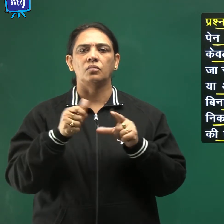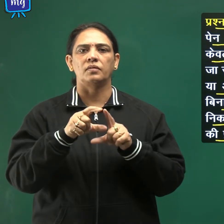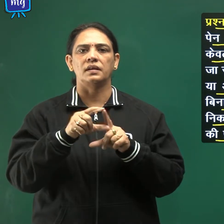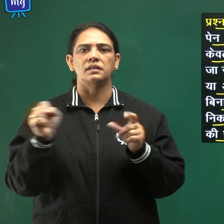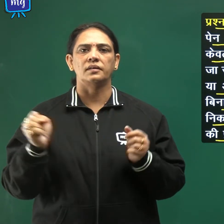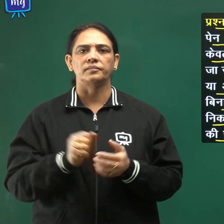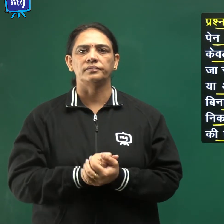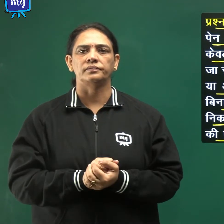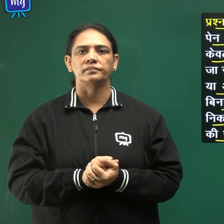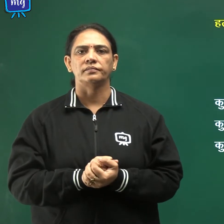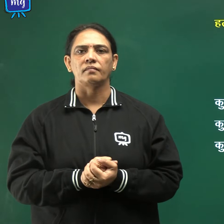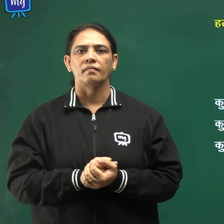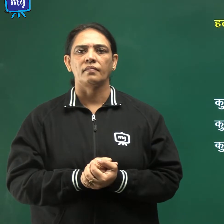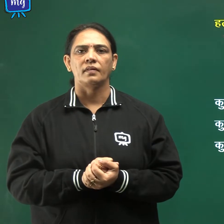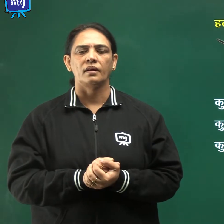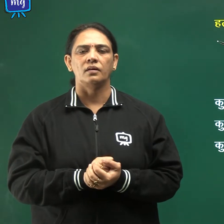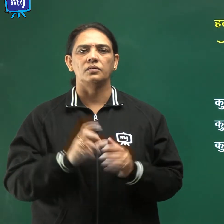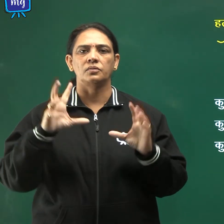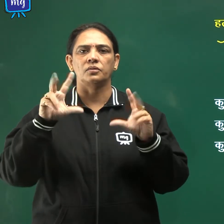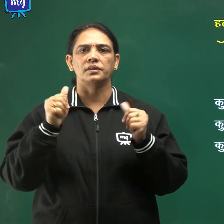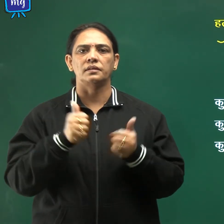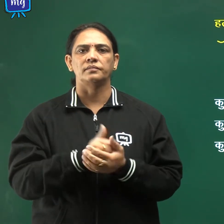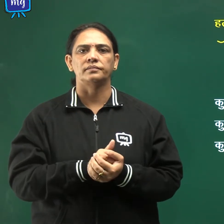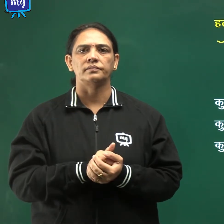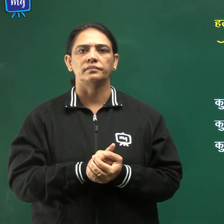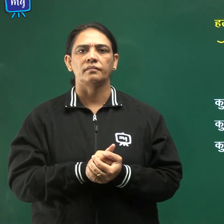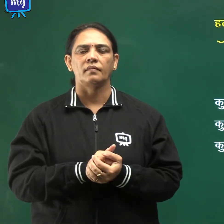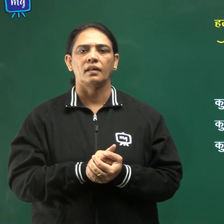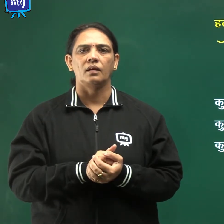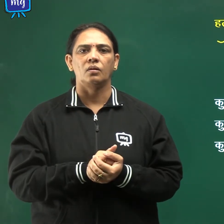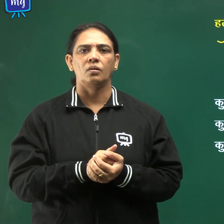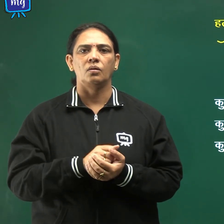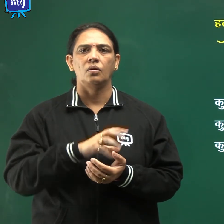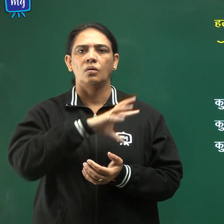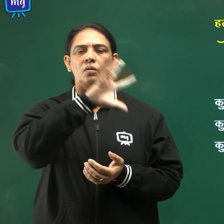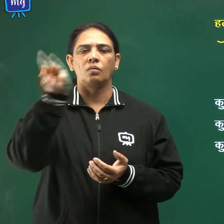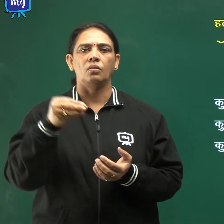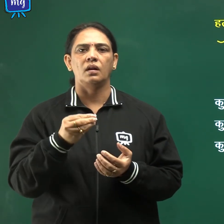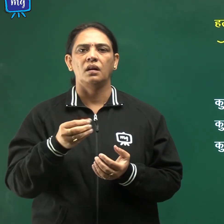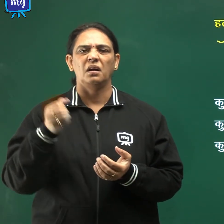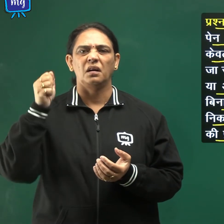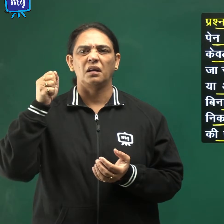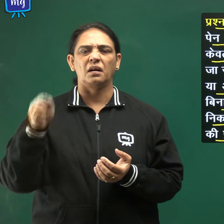और का हल कुल खराब पैन